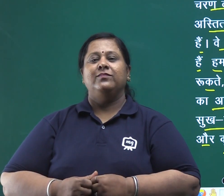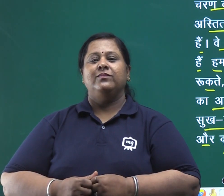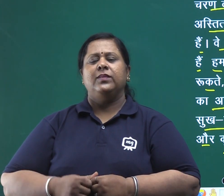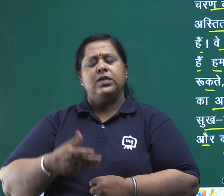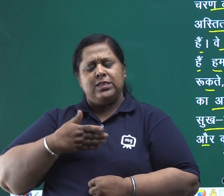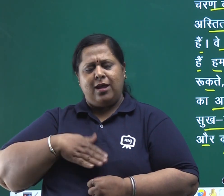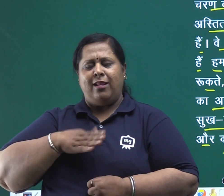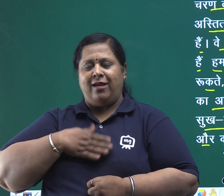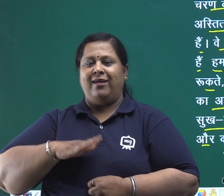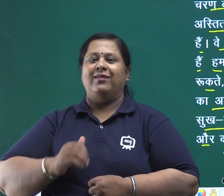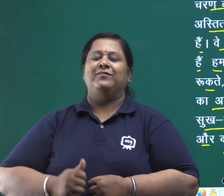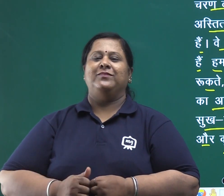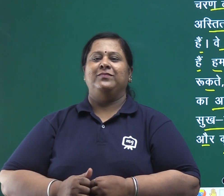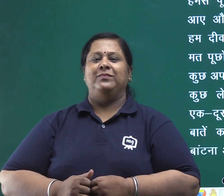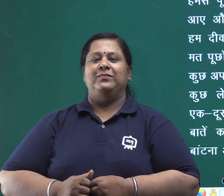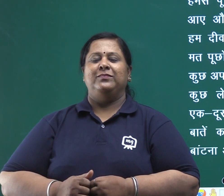सह रहे हैं।